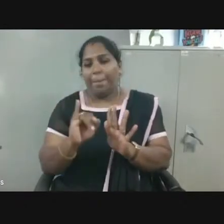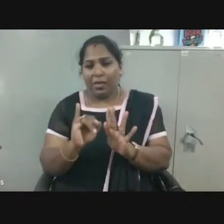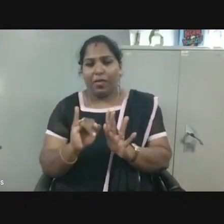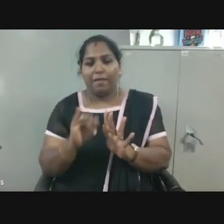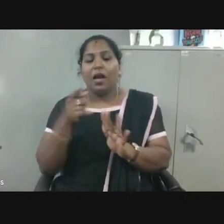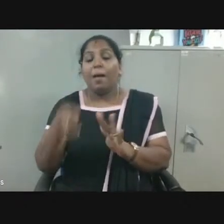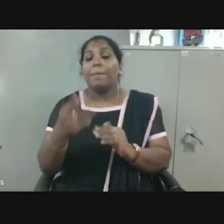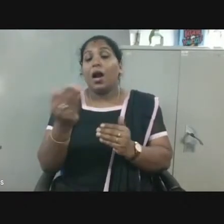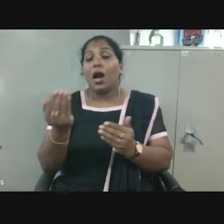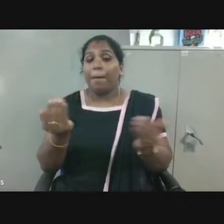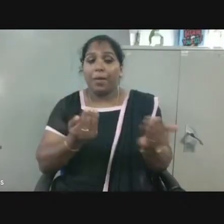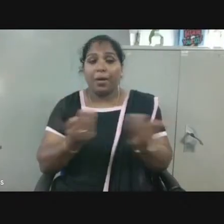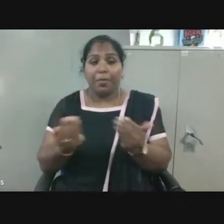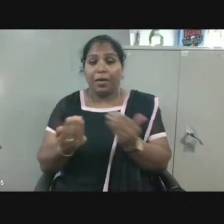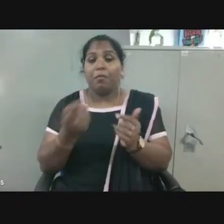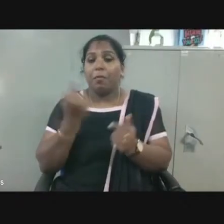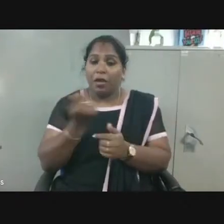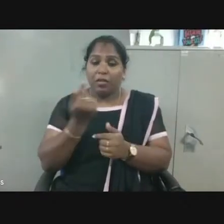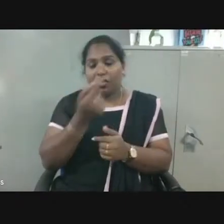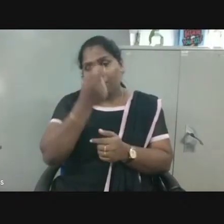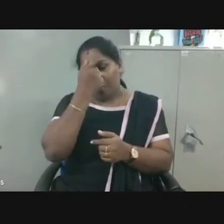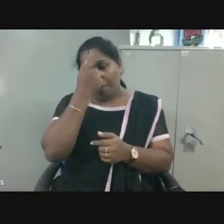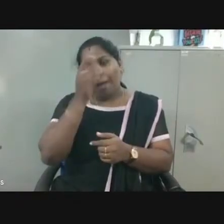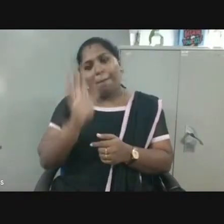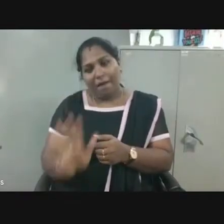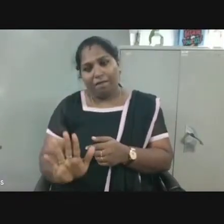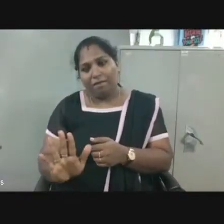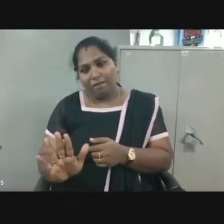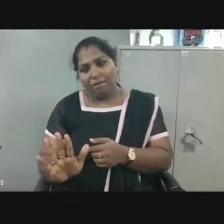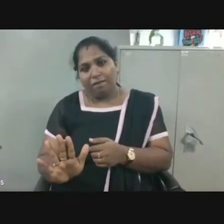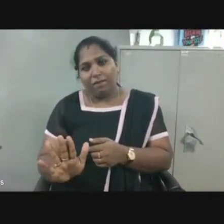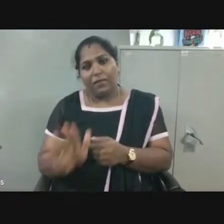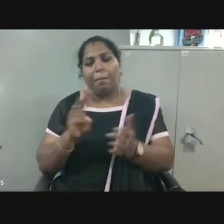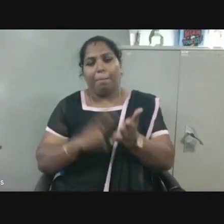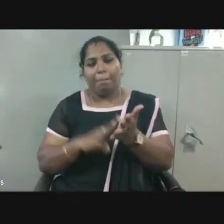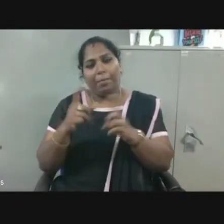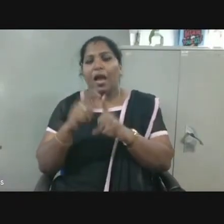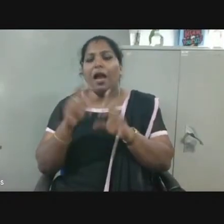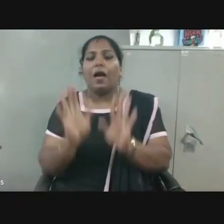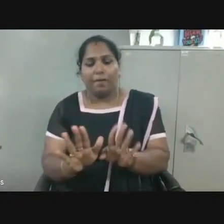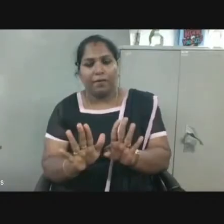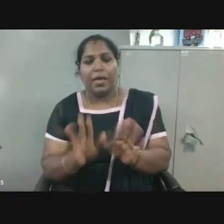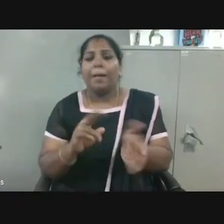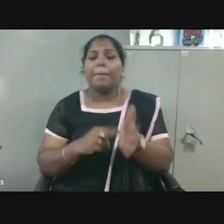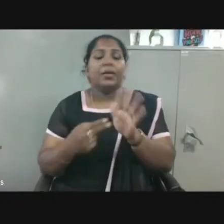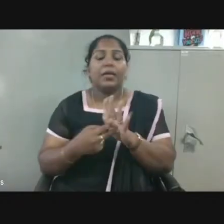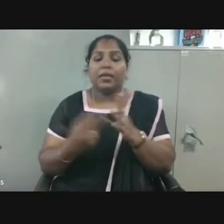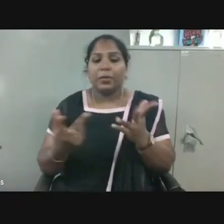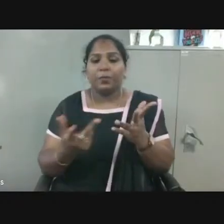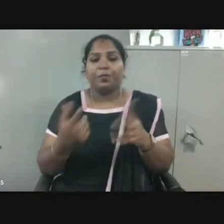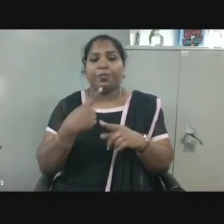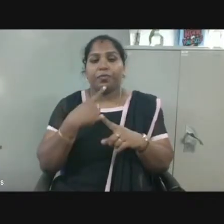കുട്ടി മാത്രം ഒരു ഡുഷീൻ മസ്കുലർ ഡിസ്ട്രോഫി എന്നുള്ള അസുഖം ബാധിക്കും. ഇതിന്റെ അർത്ഥം ഈ എക്സ്